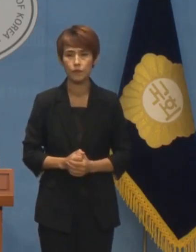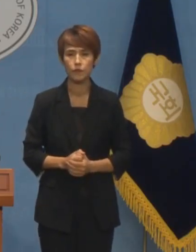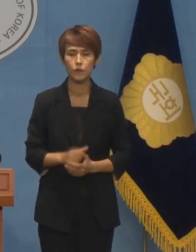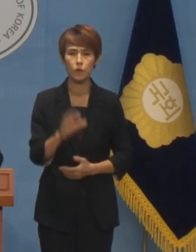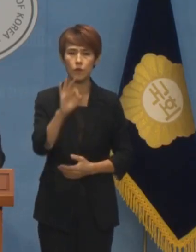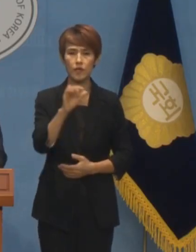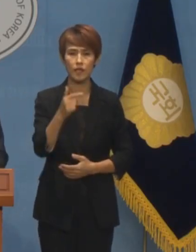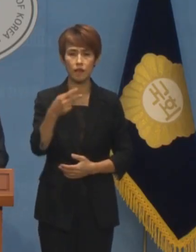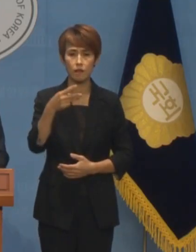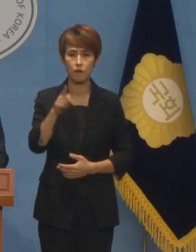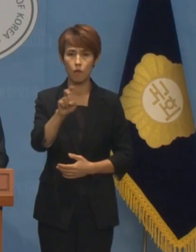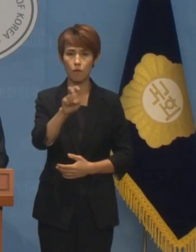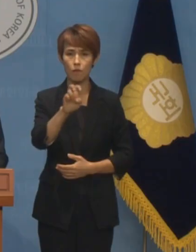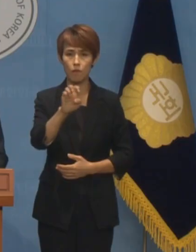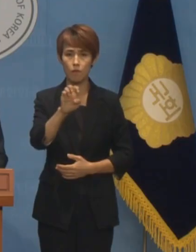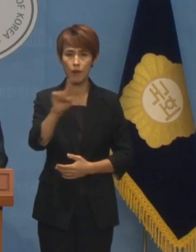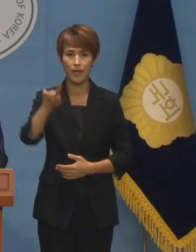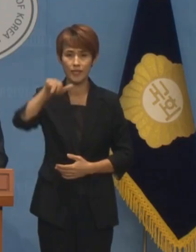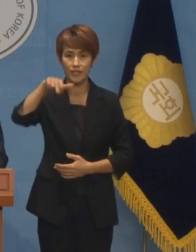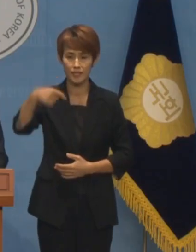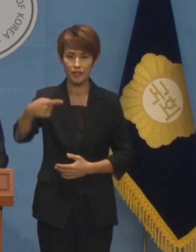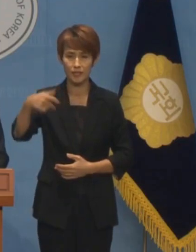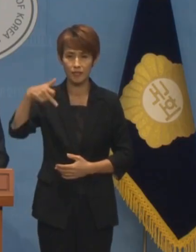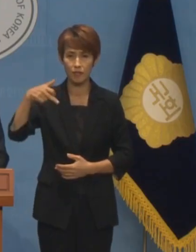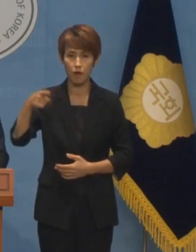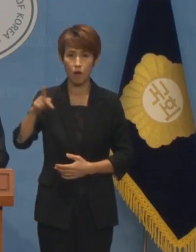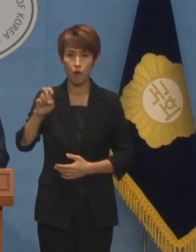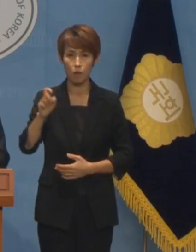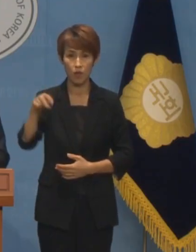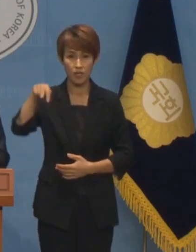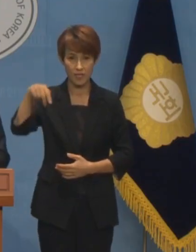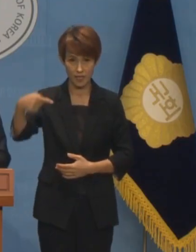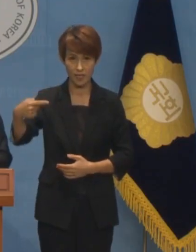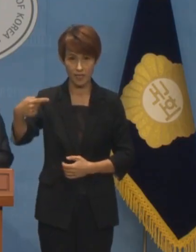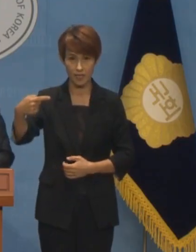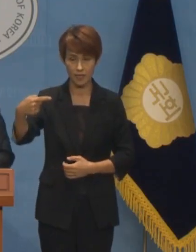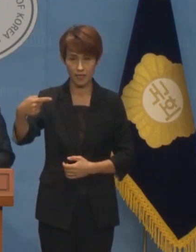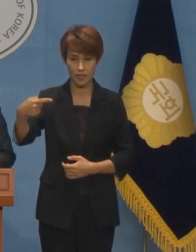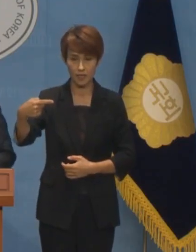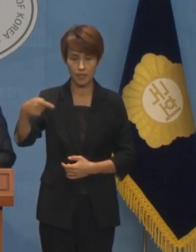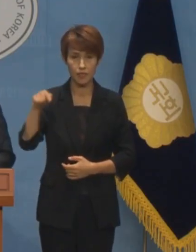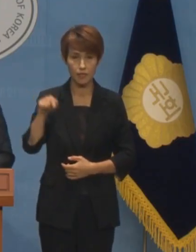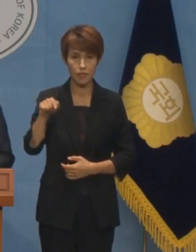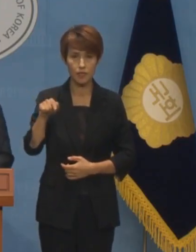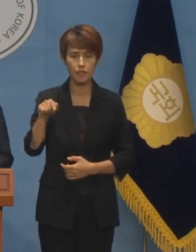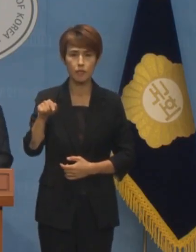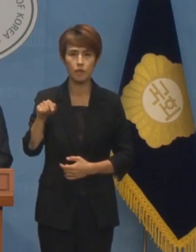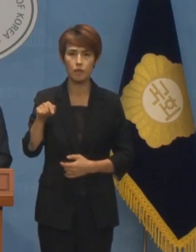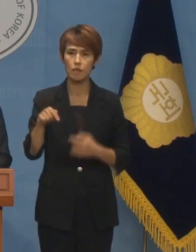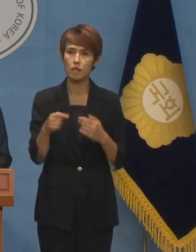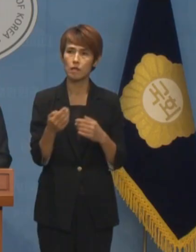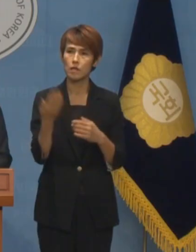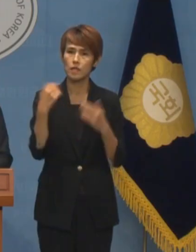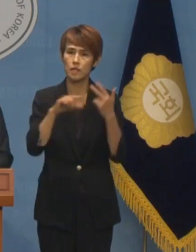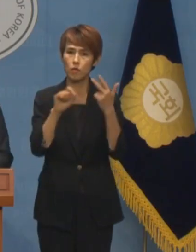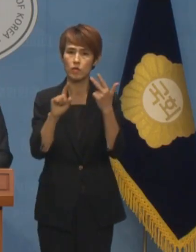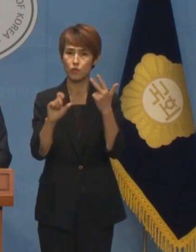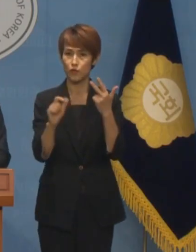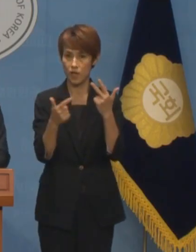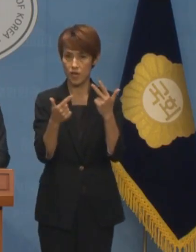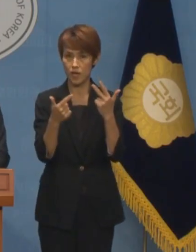인터파크 커머스, 거기 자회사인데, 인터파크 커머스가 지난 7월 16일